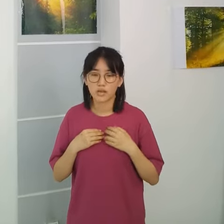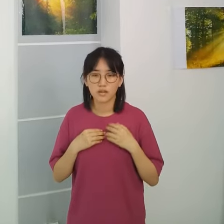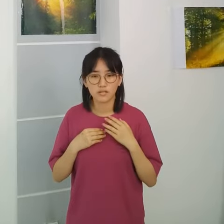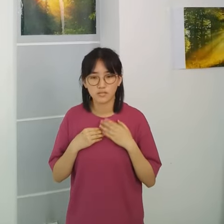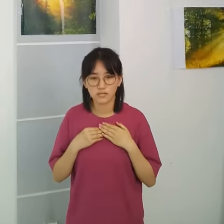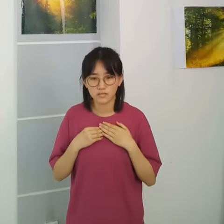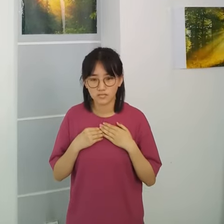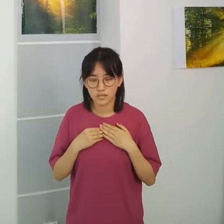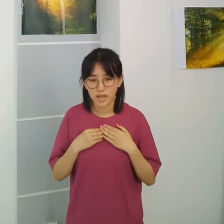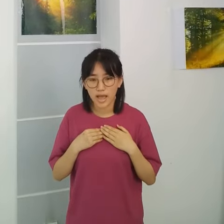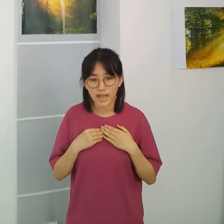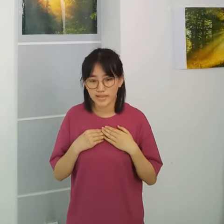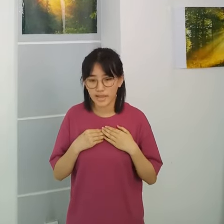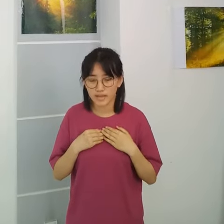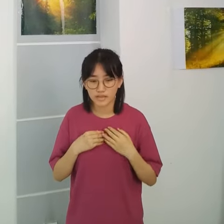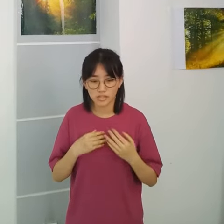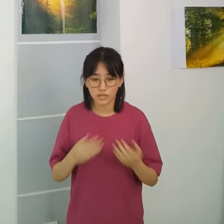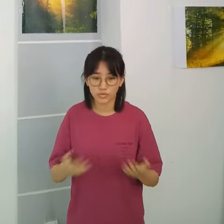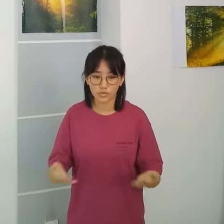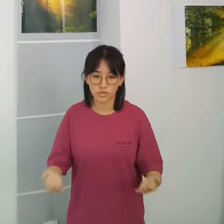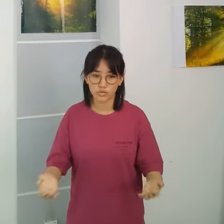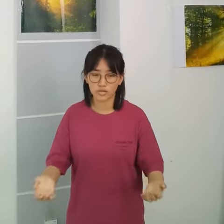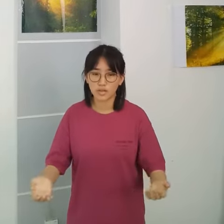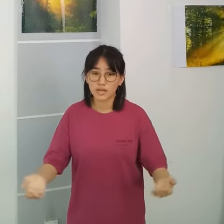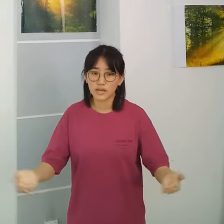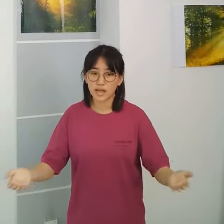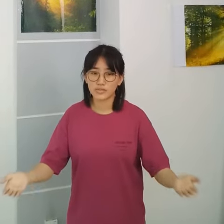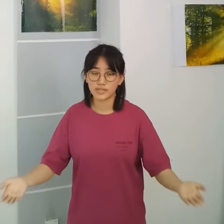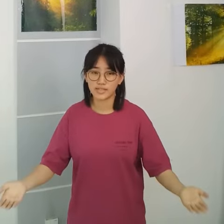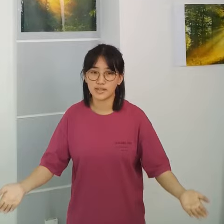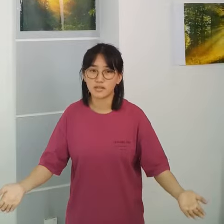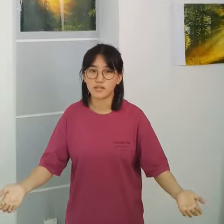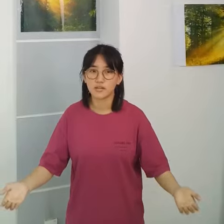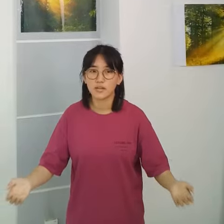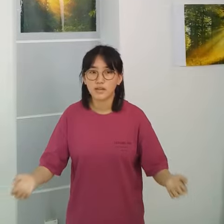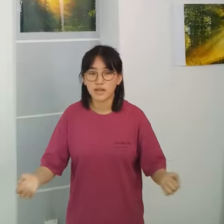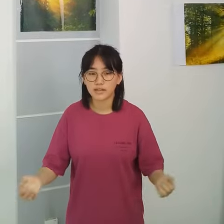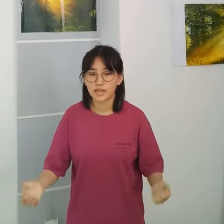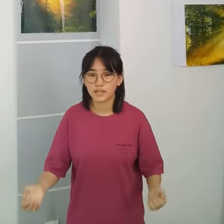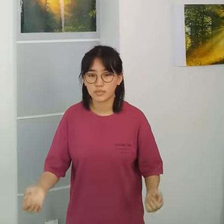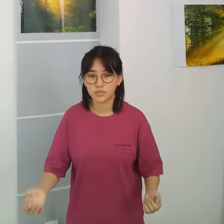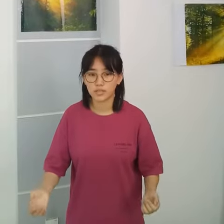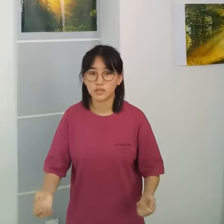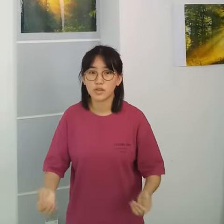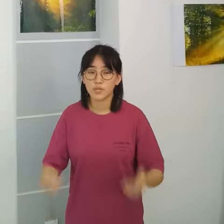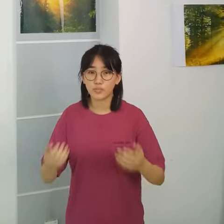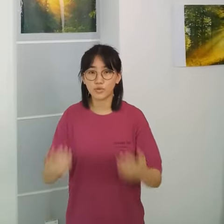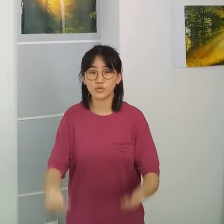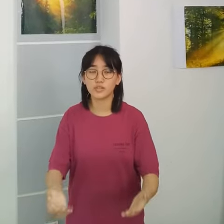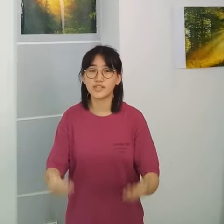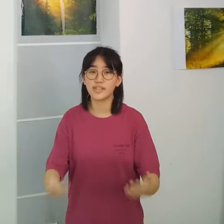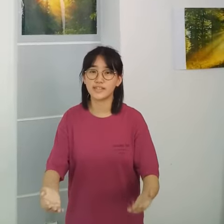А я и живу, как все, когда-нибудь будут жить. Погоди. Продолжение следует... следует...